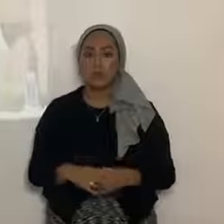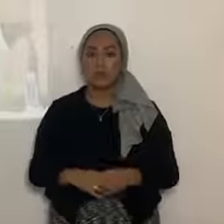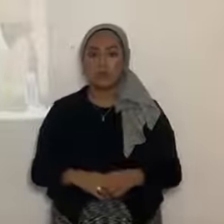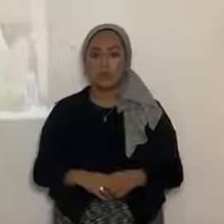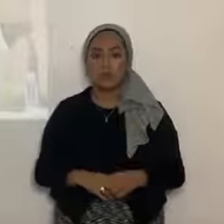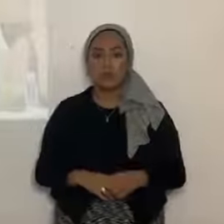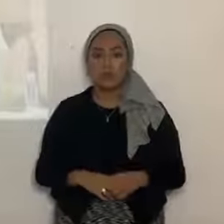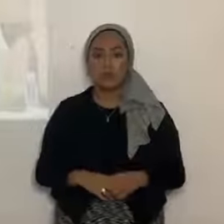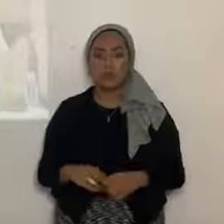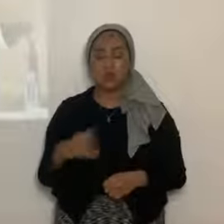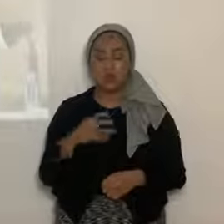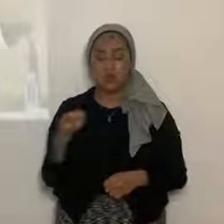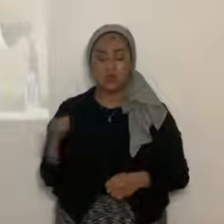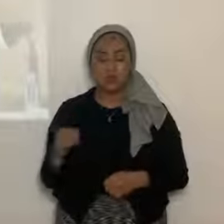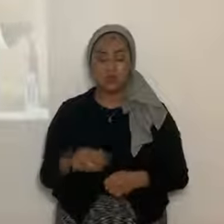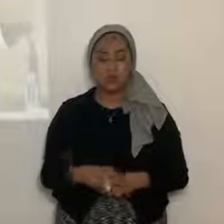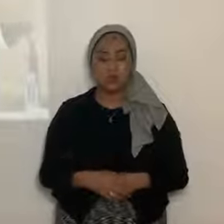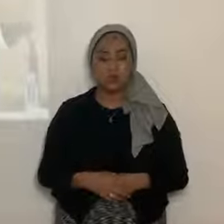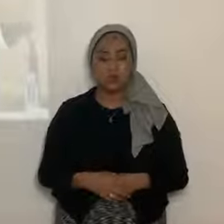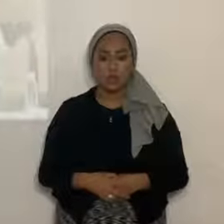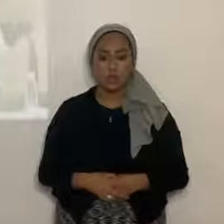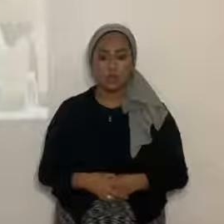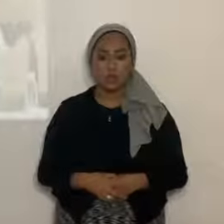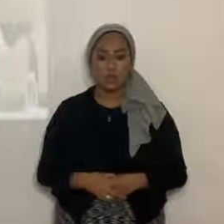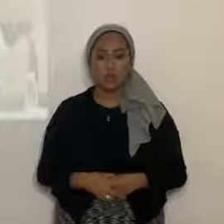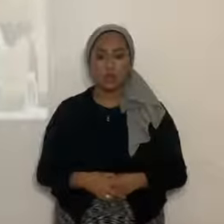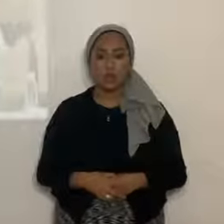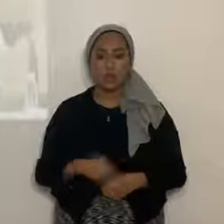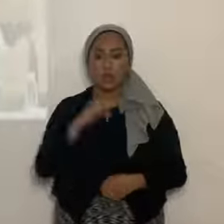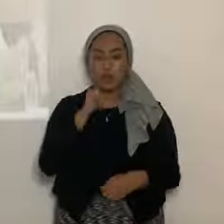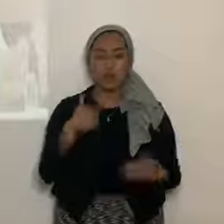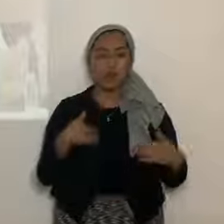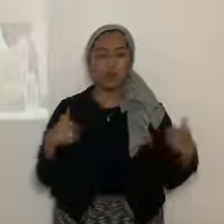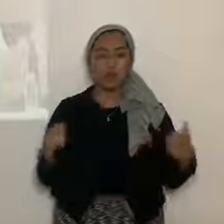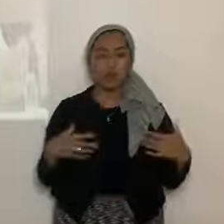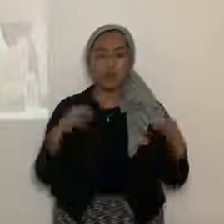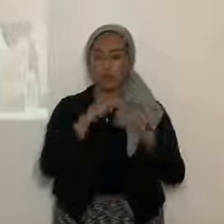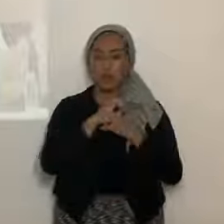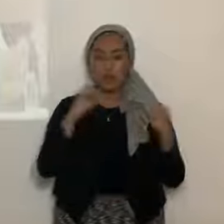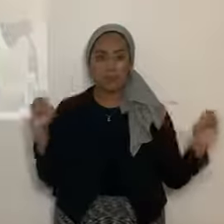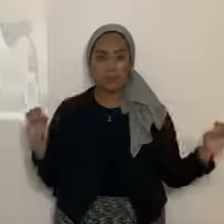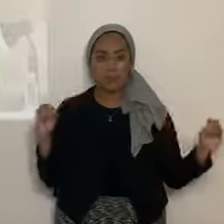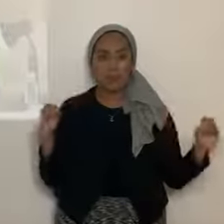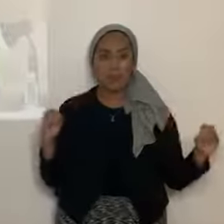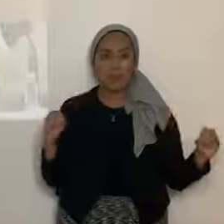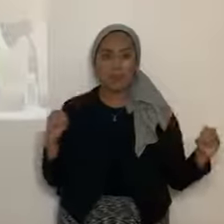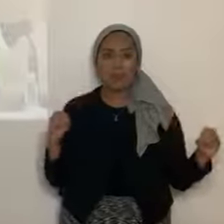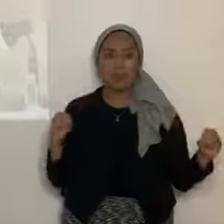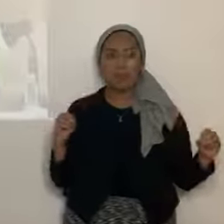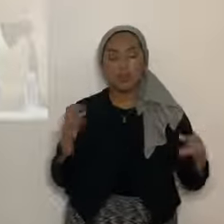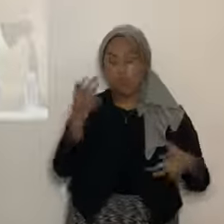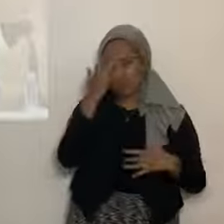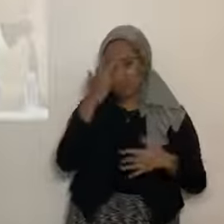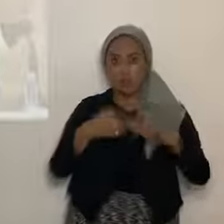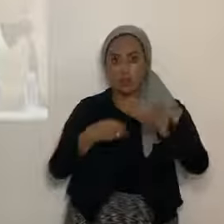Y bueno, que no tengas temor de nada, porque si no eso agrava cualquier enfermedad. El temor es muy